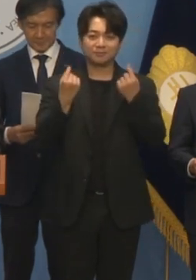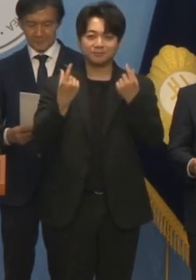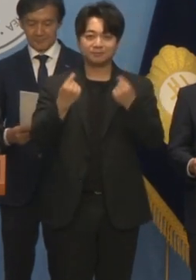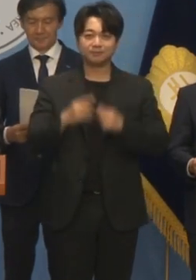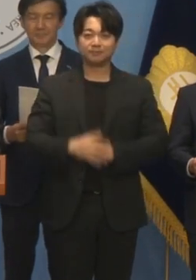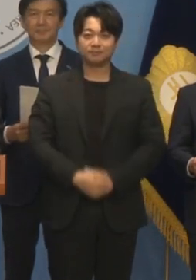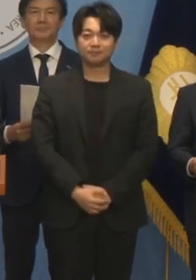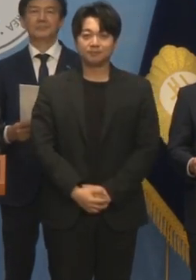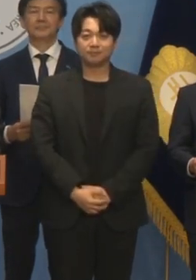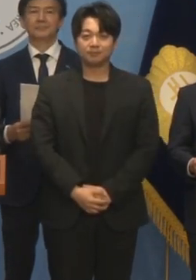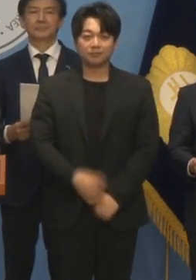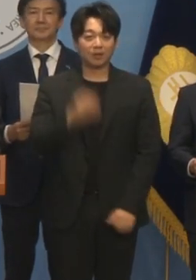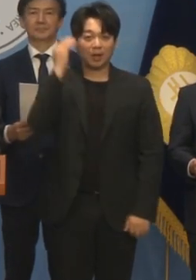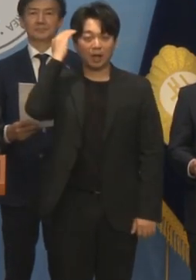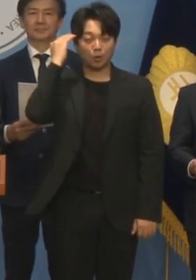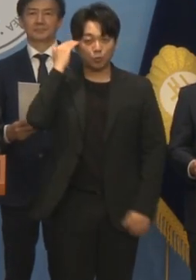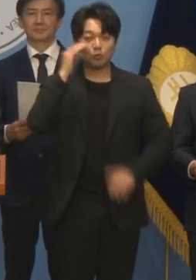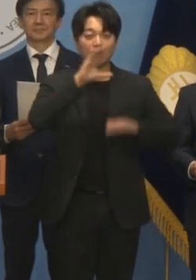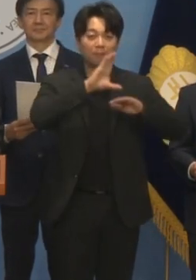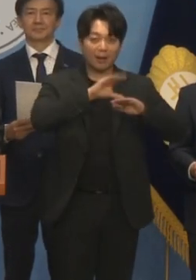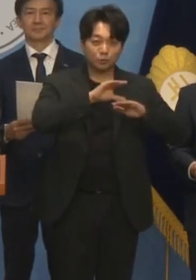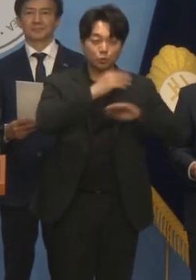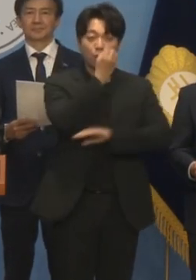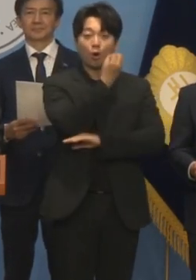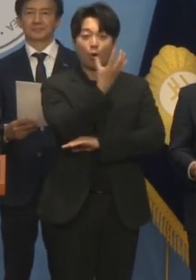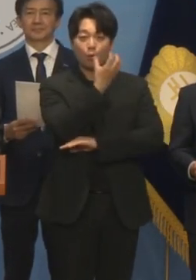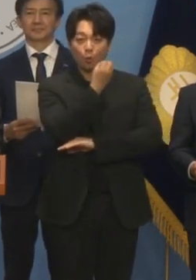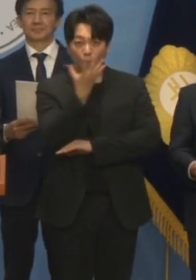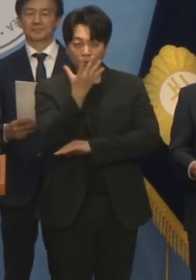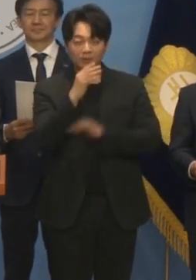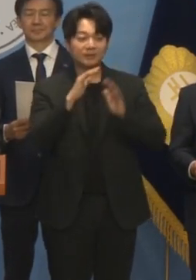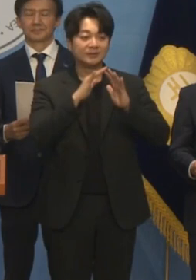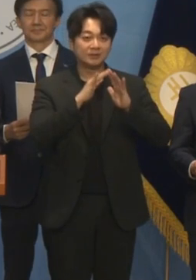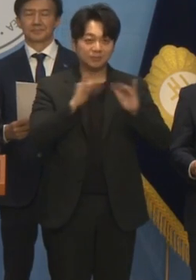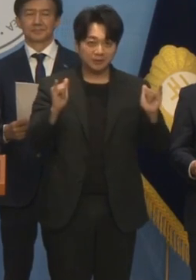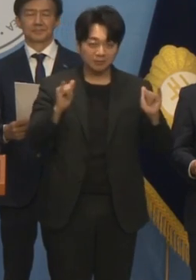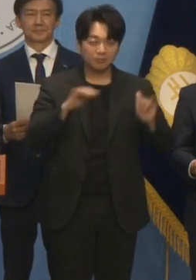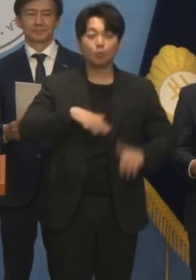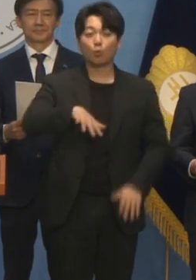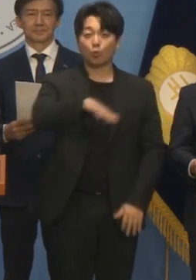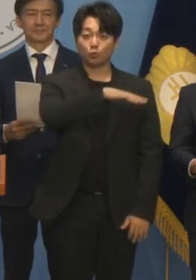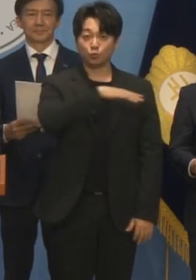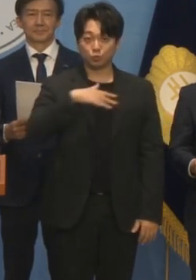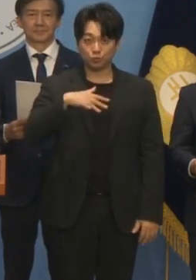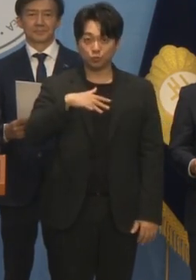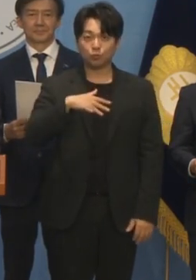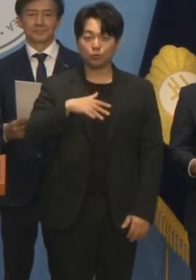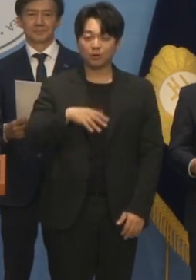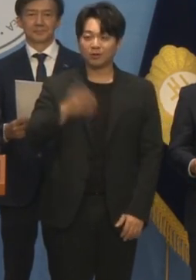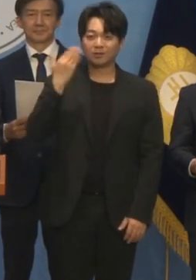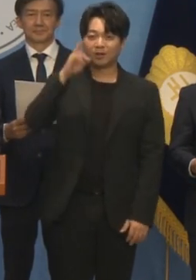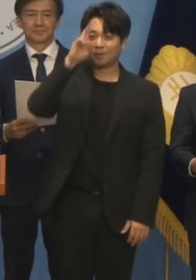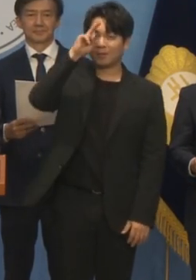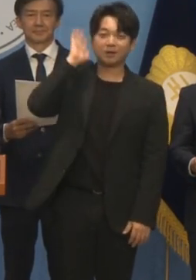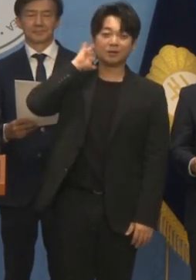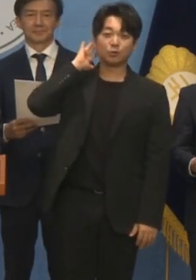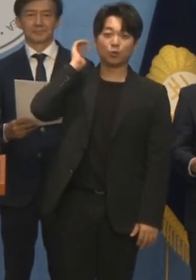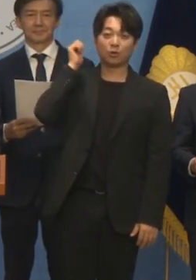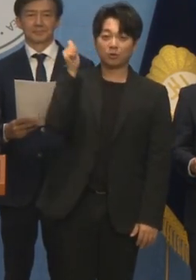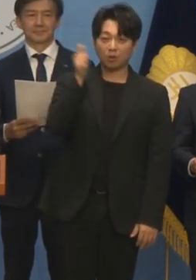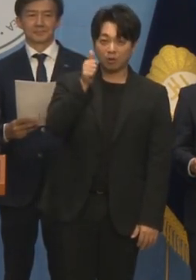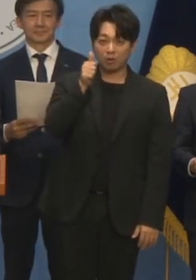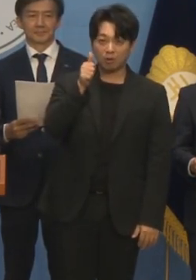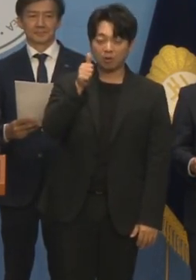대한민국의 방송, 언론, 시청자와 독자, 더 나아가 우리 국민은 박정희, 전두환 독재